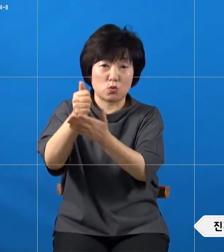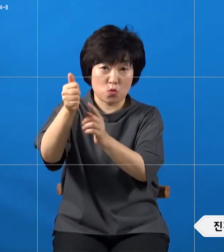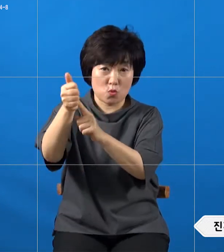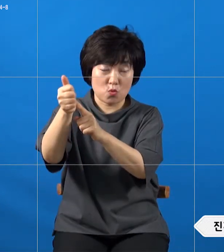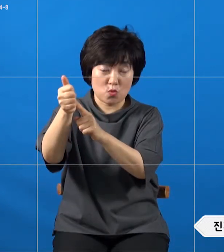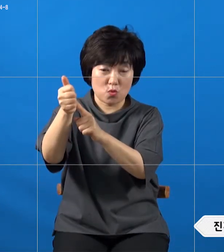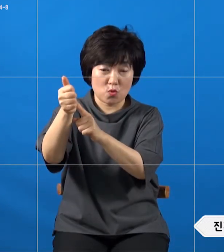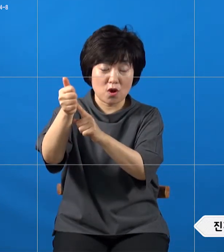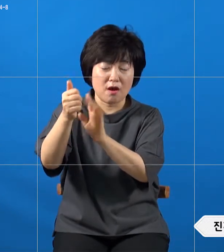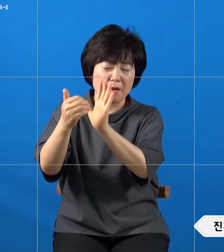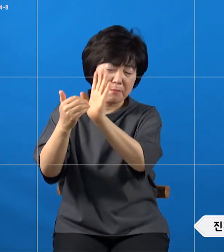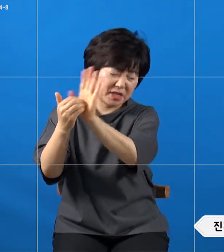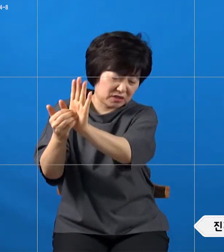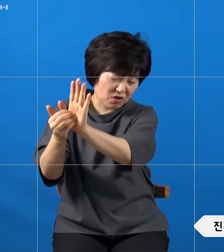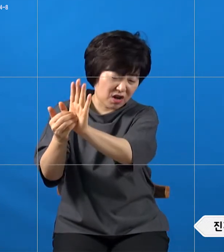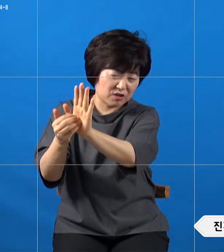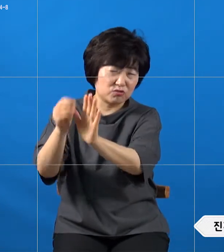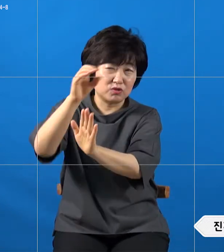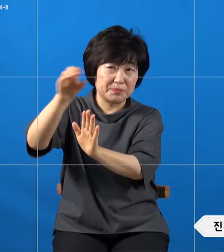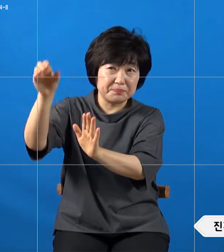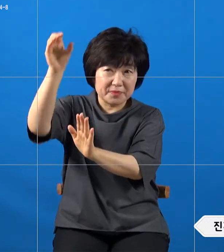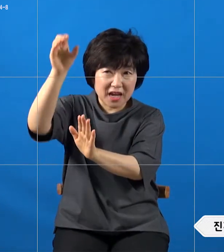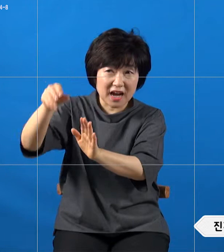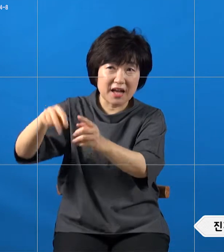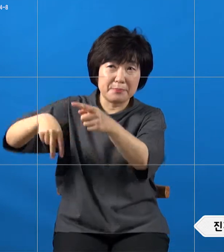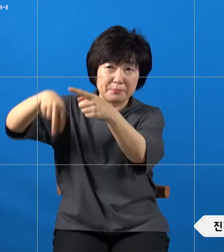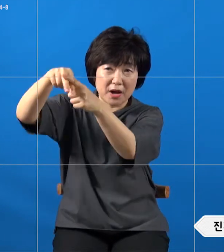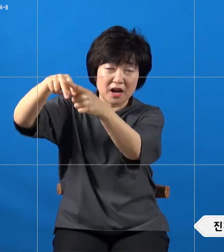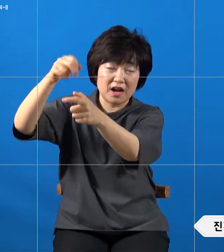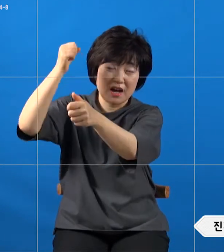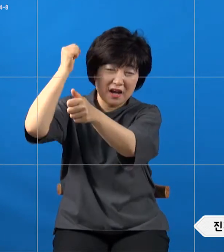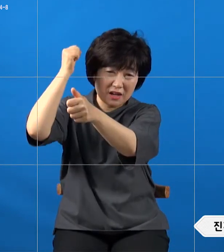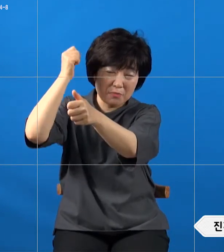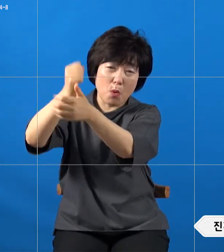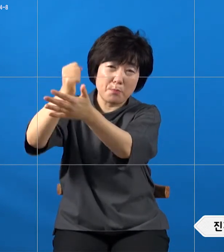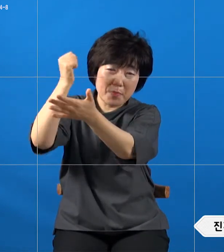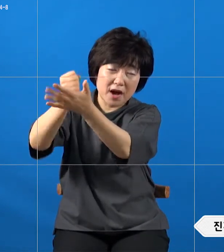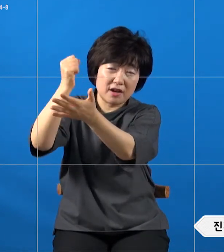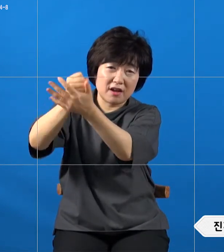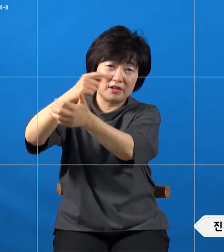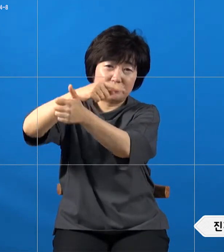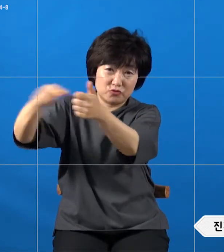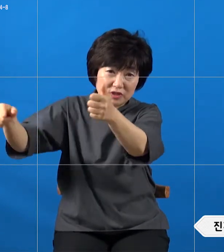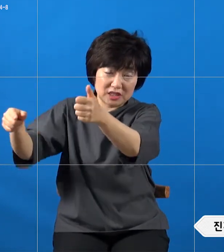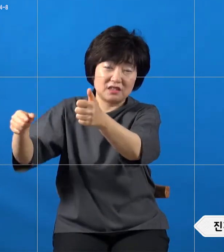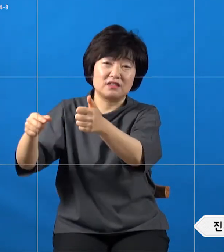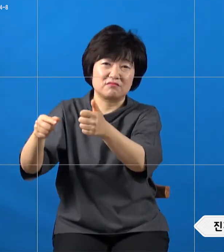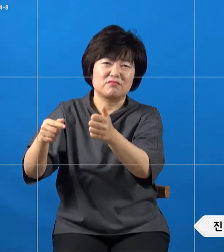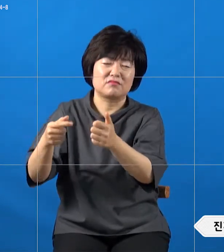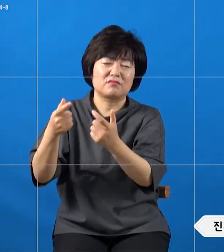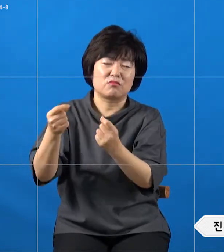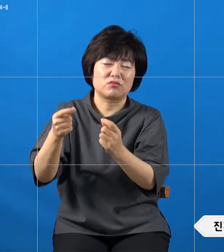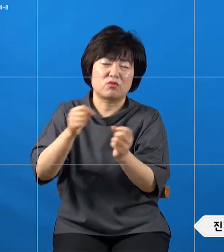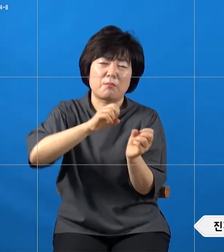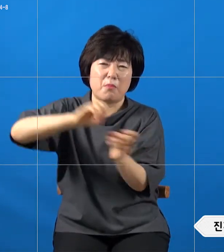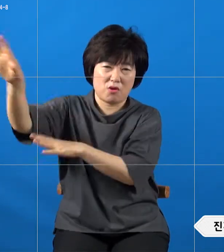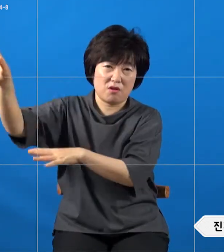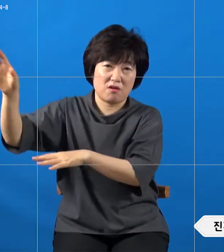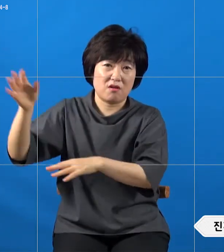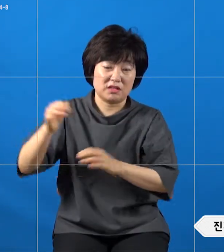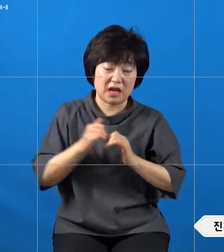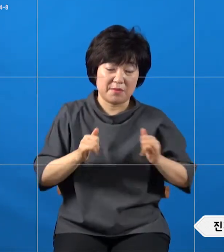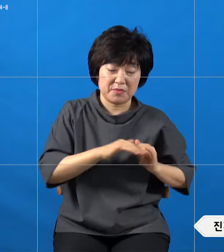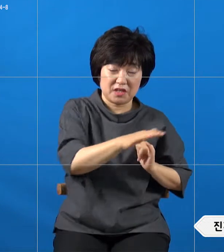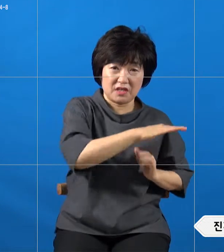예수 그리스도 배척하며 십자가에 죽기까지 버림받았지만 하나님의 택하심에